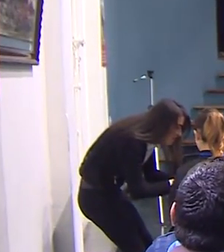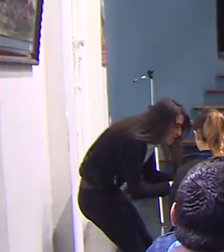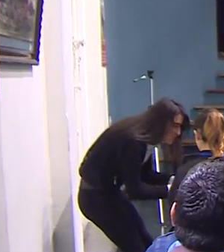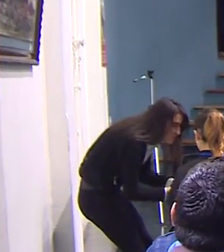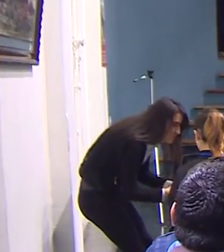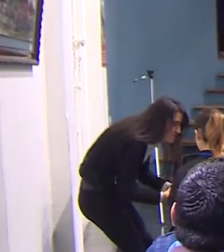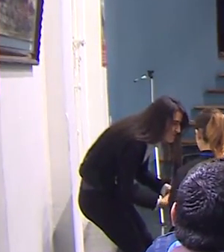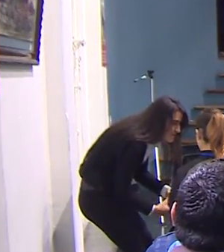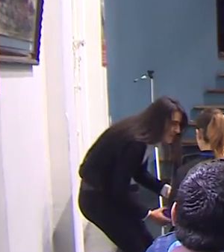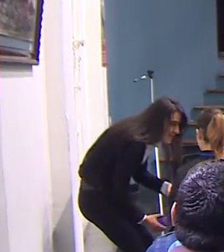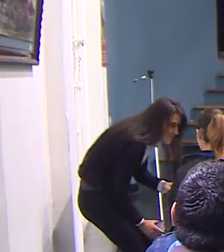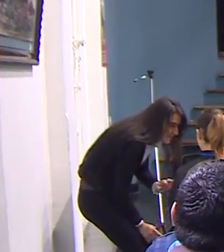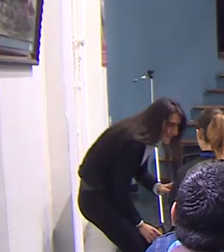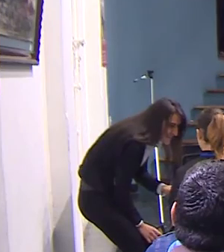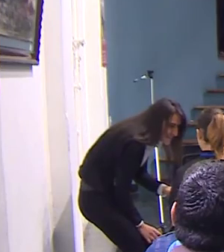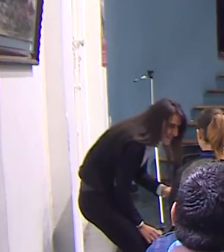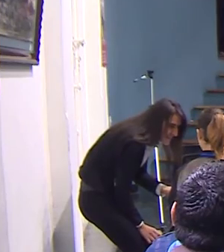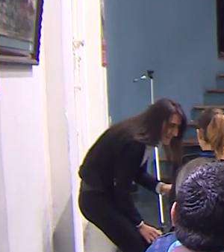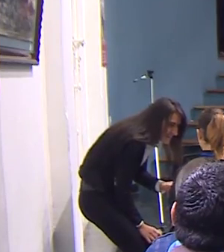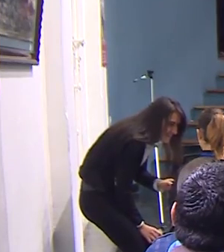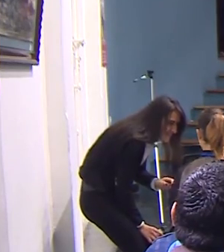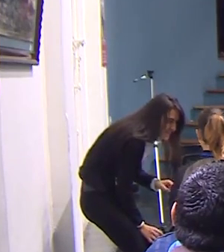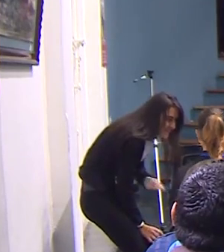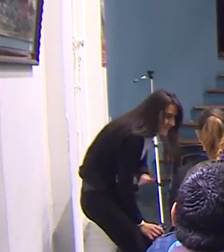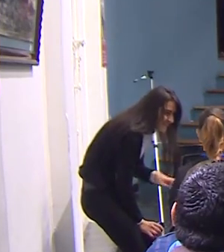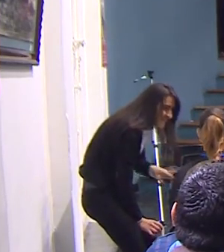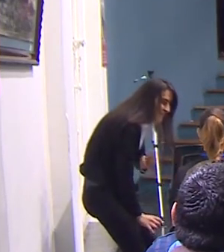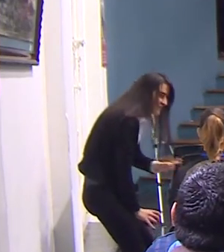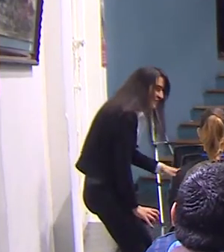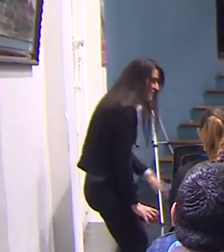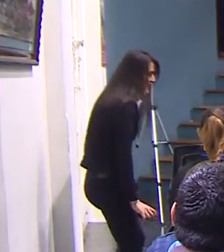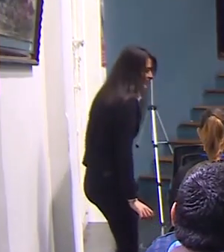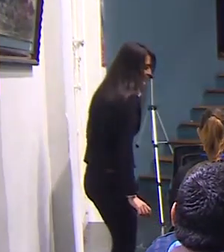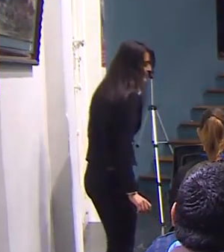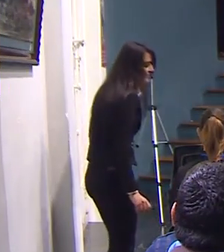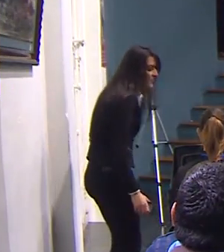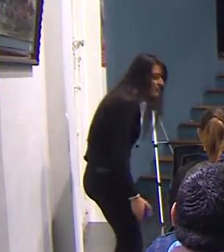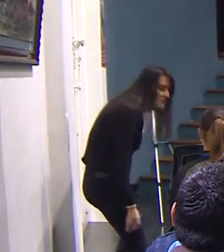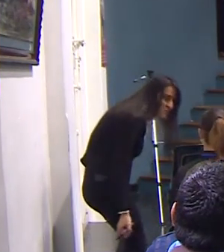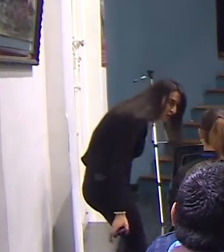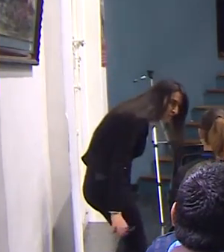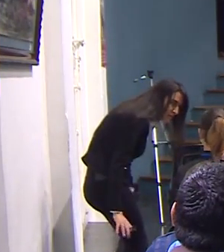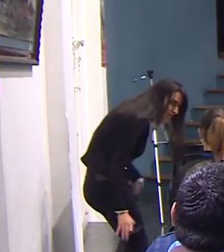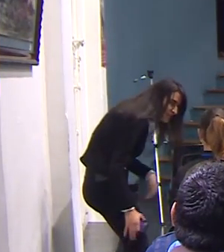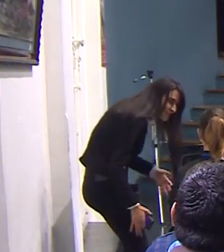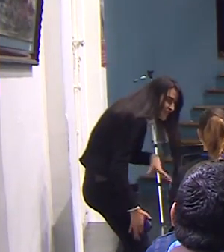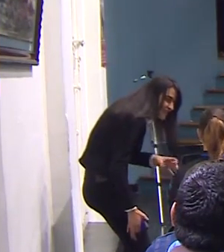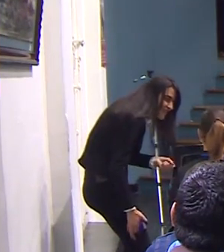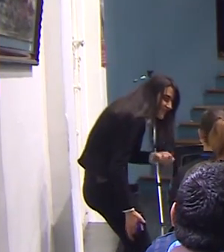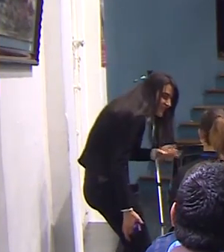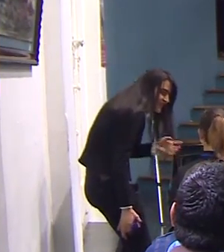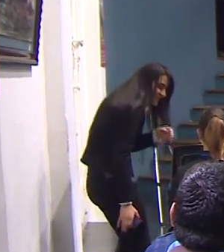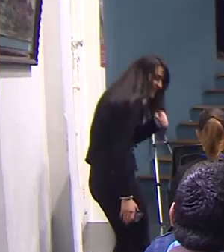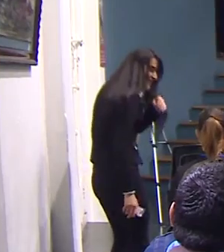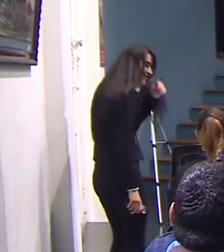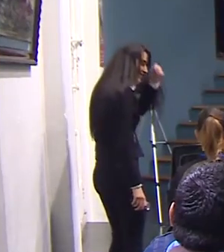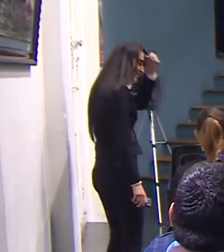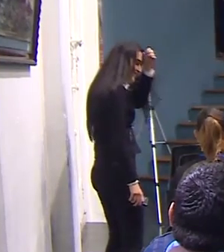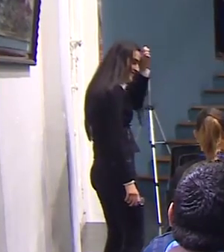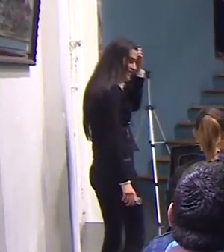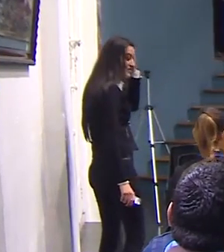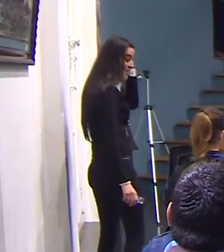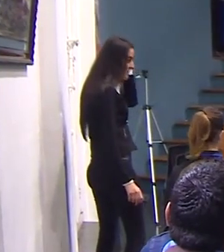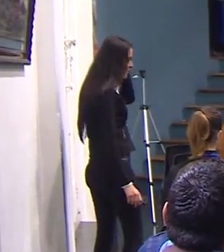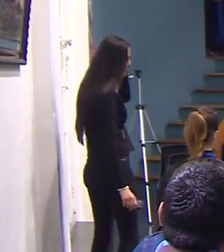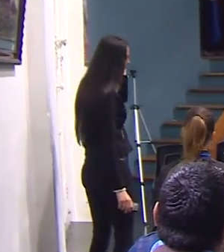Les comparto algunas de las referencias. Este material queda disponible para todo el encuentro. Y no sé si